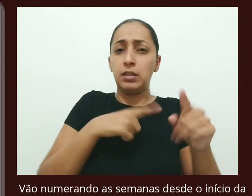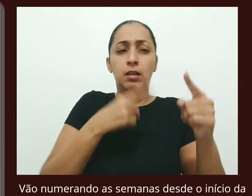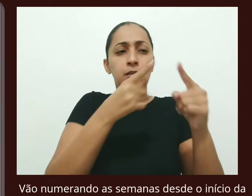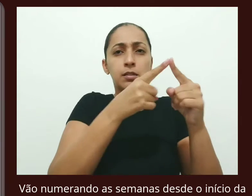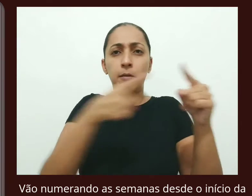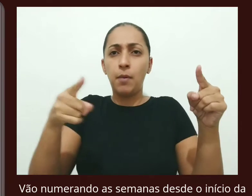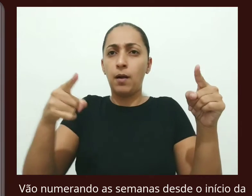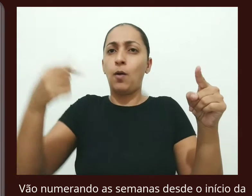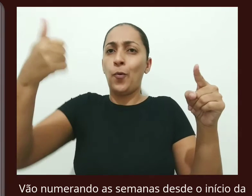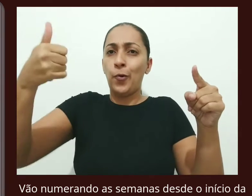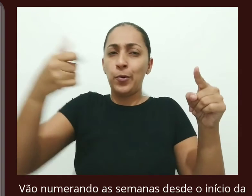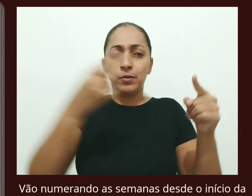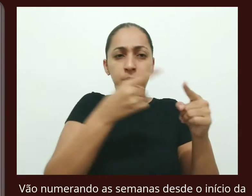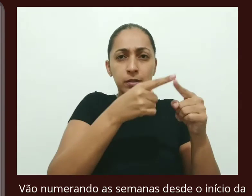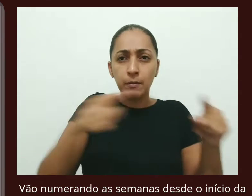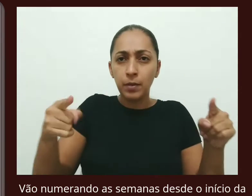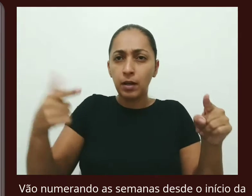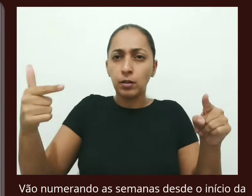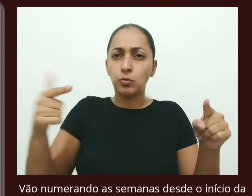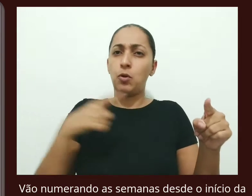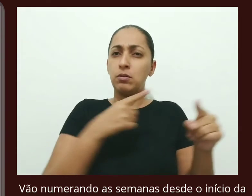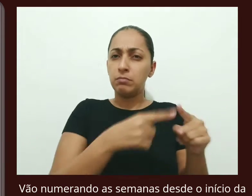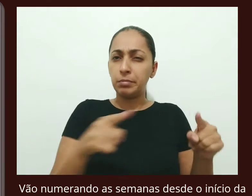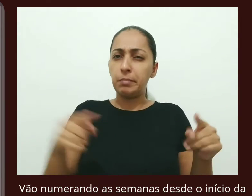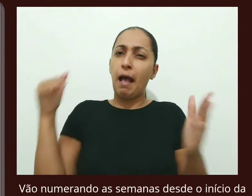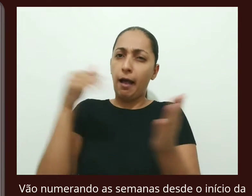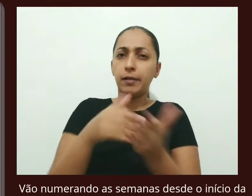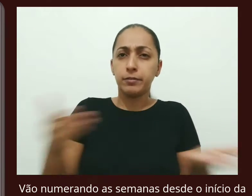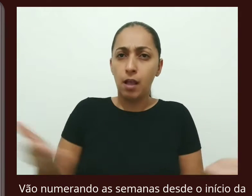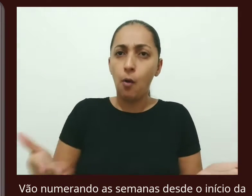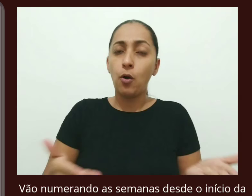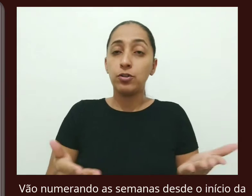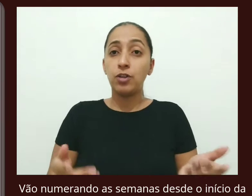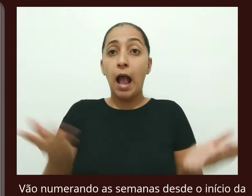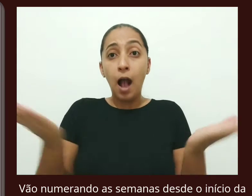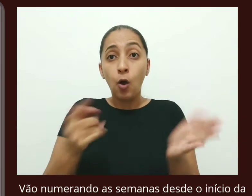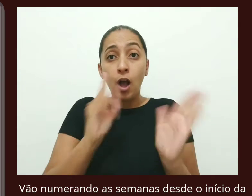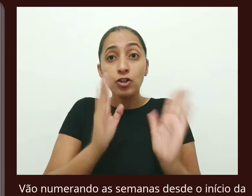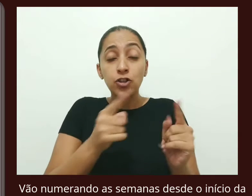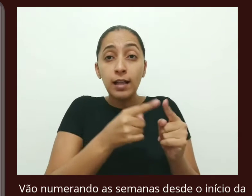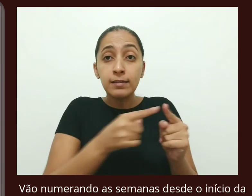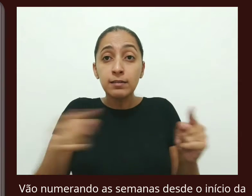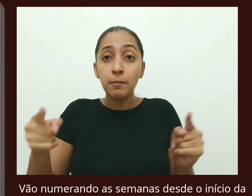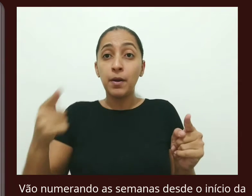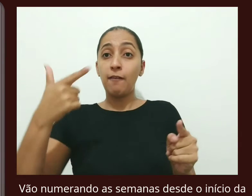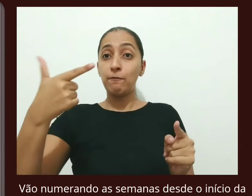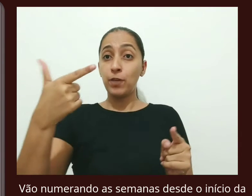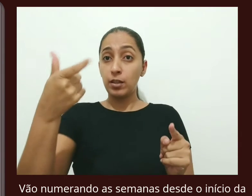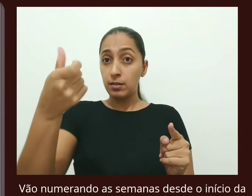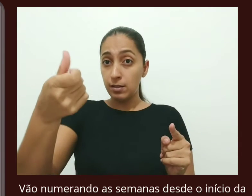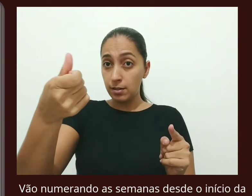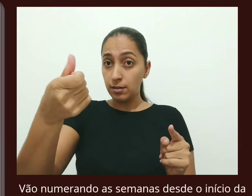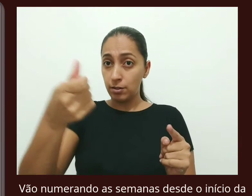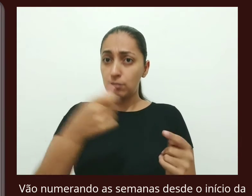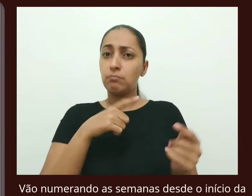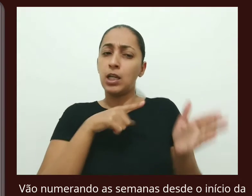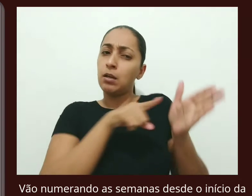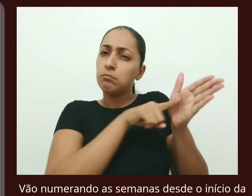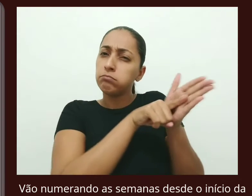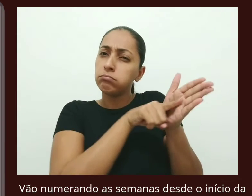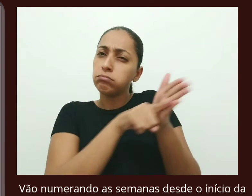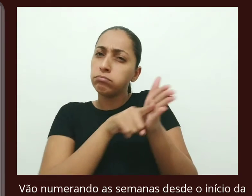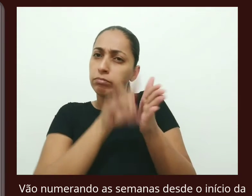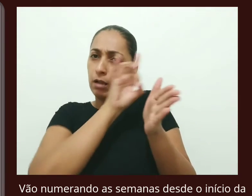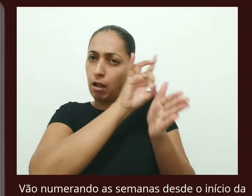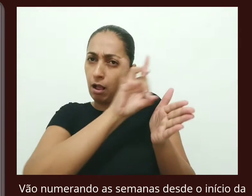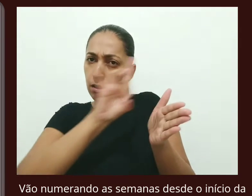Vão numerando as semanas desde o início da epidemia no Brasil, e agora estamos na semana 26.